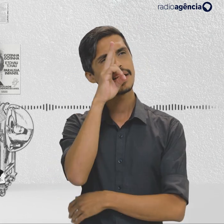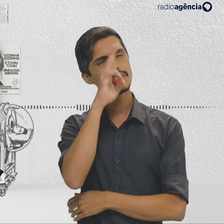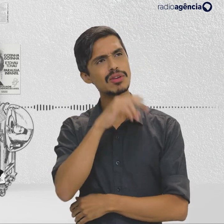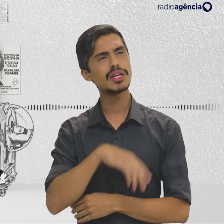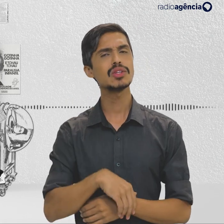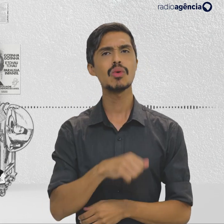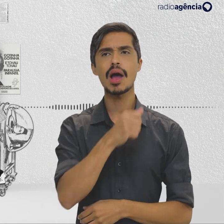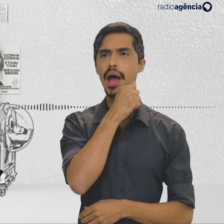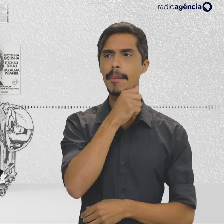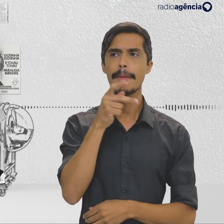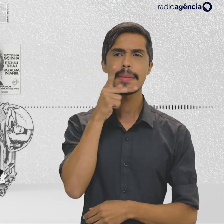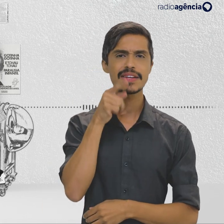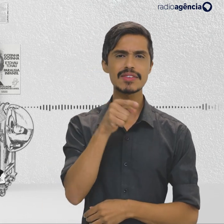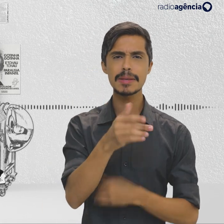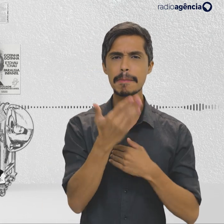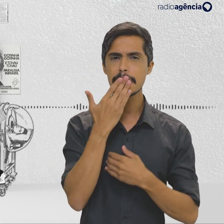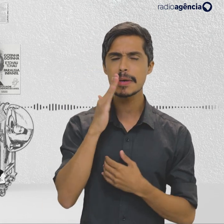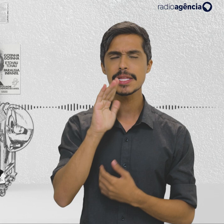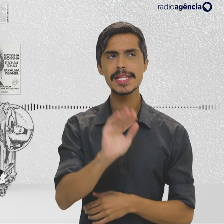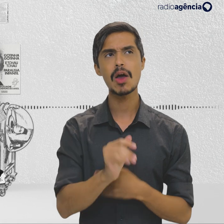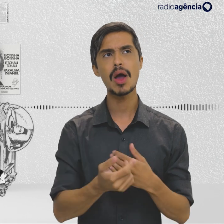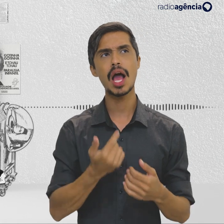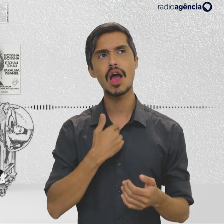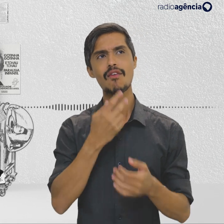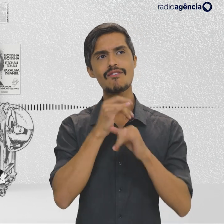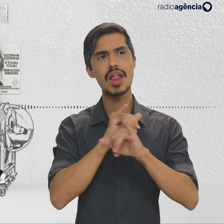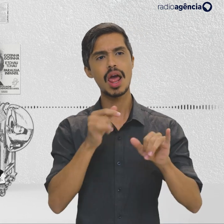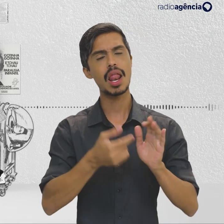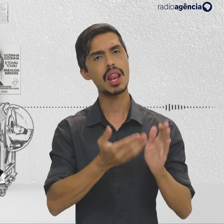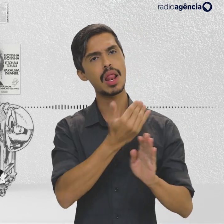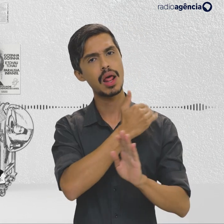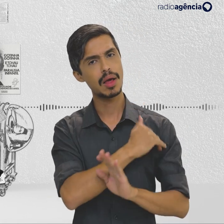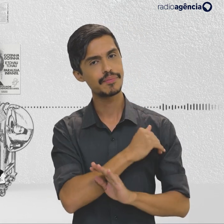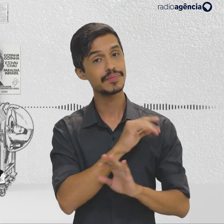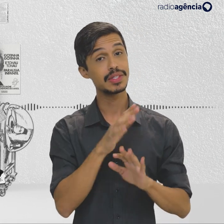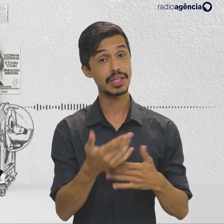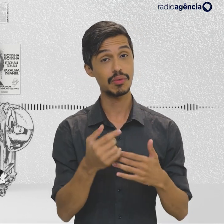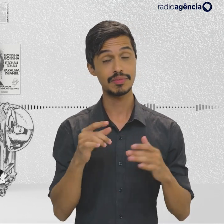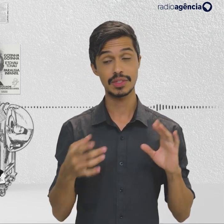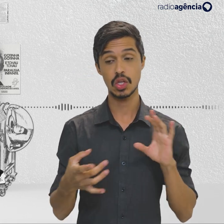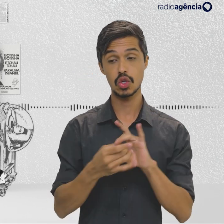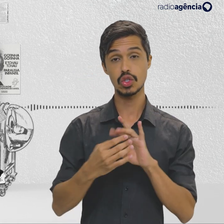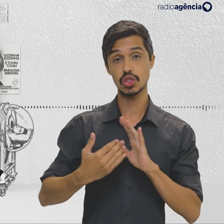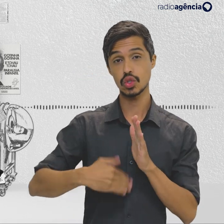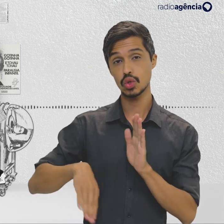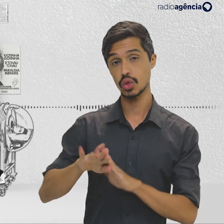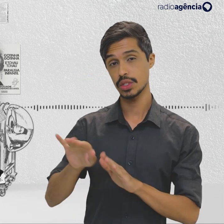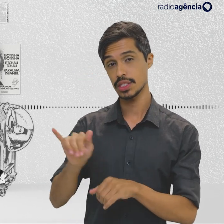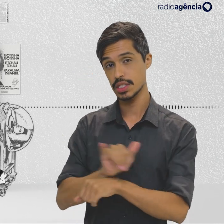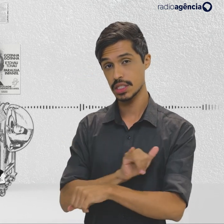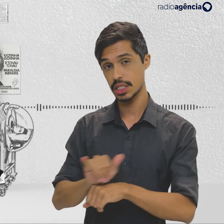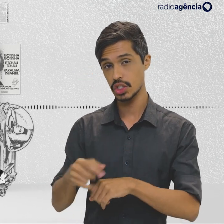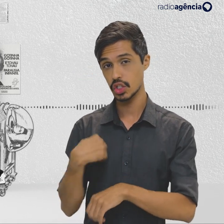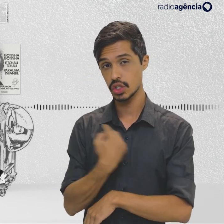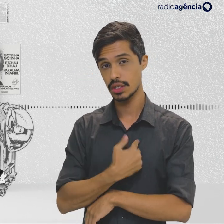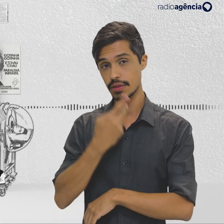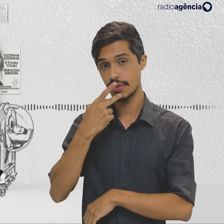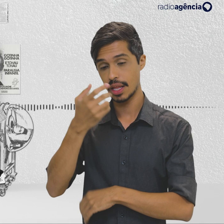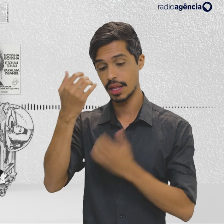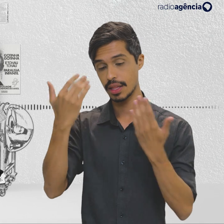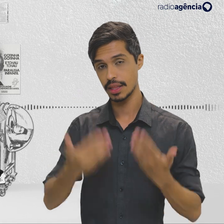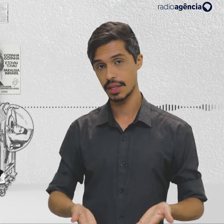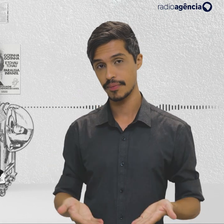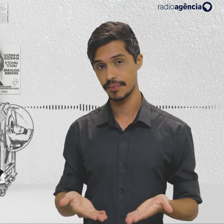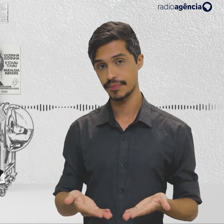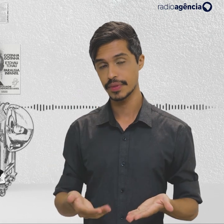a história do Amapá que eu prometi contar lá no começo do episódio pois ela tem relação com todas as estratégias que a gente falou